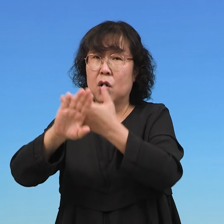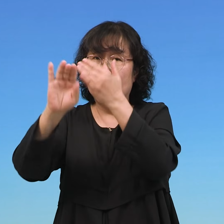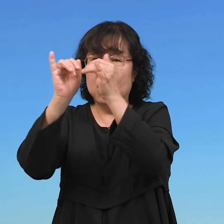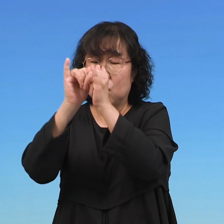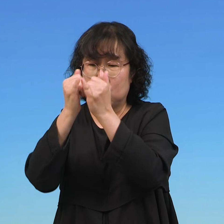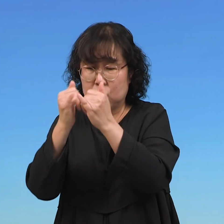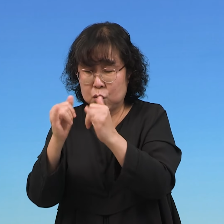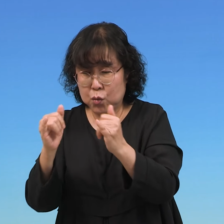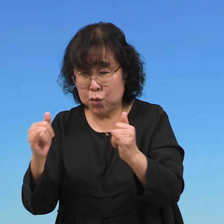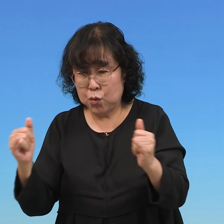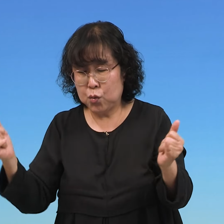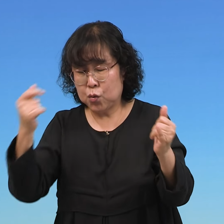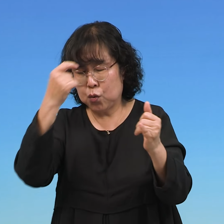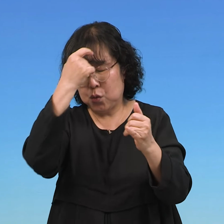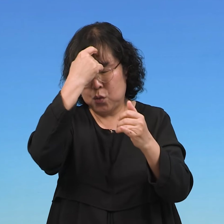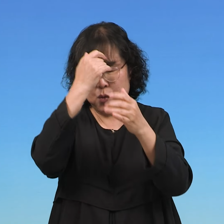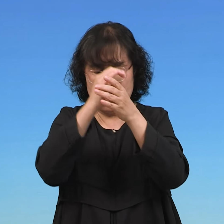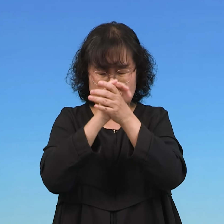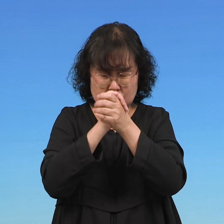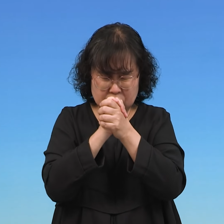누군가 기도하네.